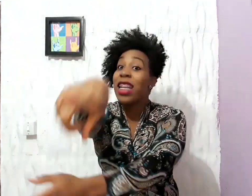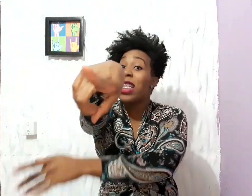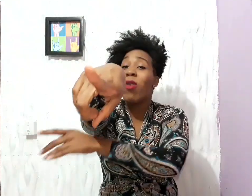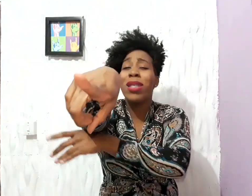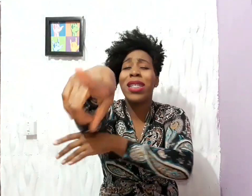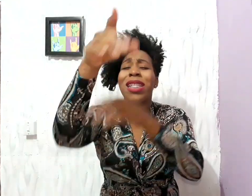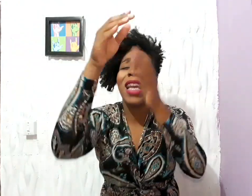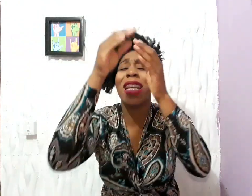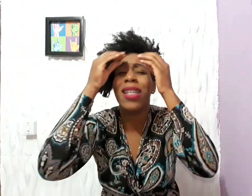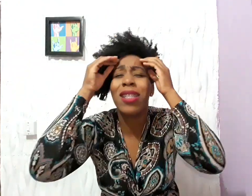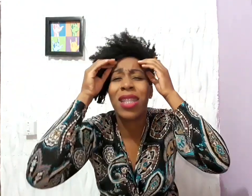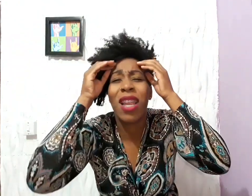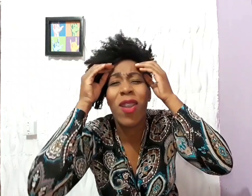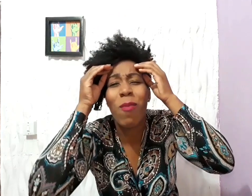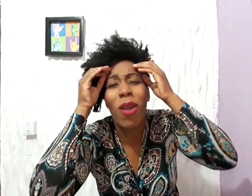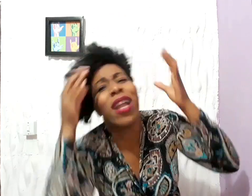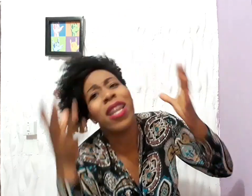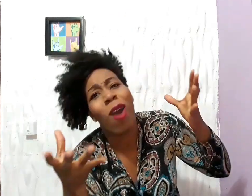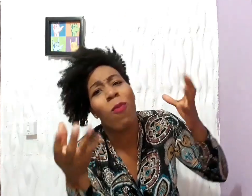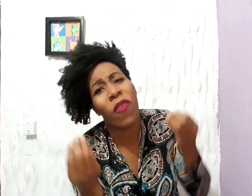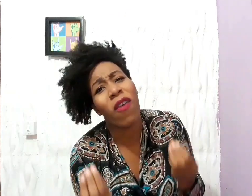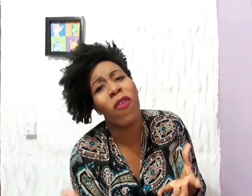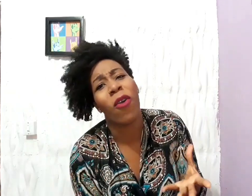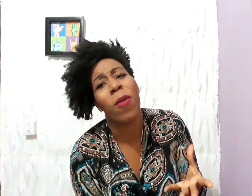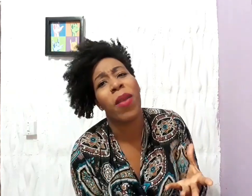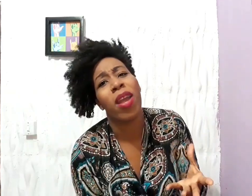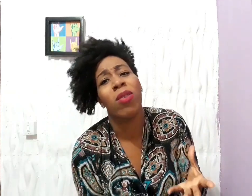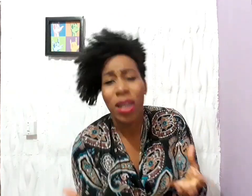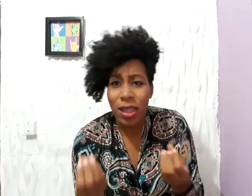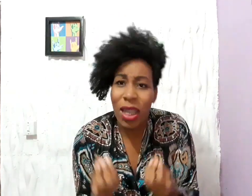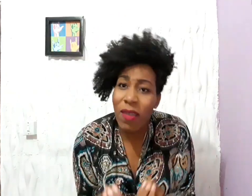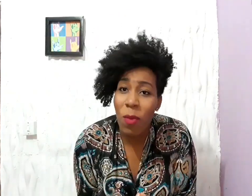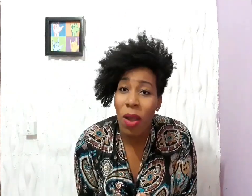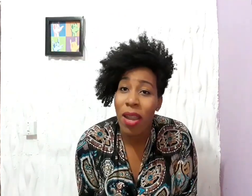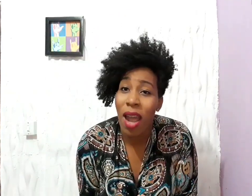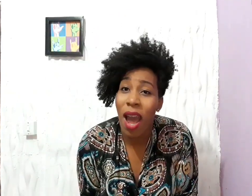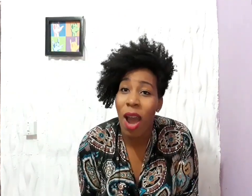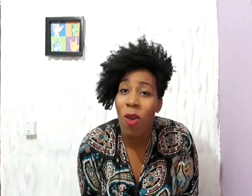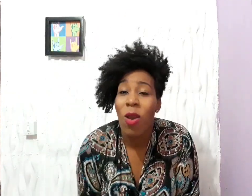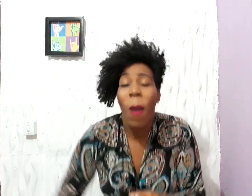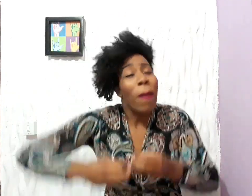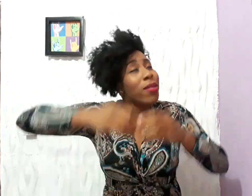E não se esqueça de se inscrever no meu canal, por favor, meu. Se inscreva no meu canal.